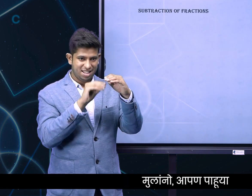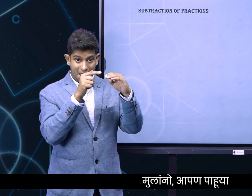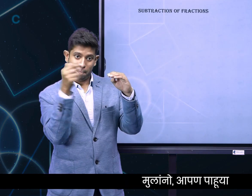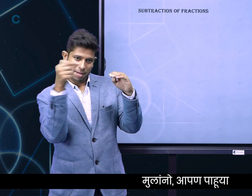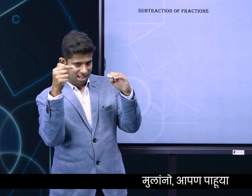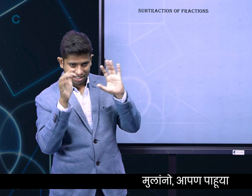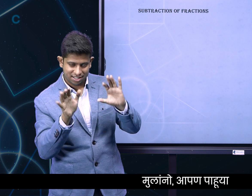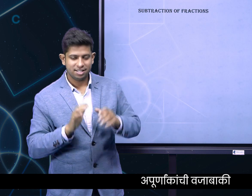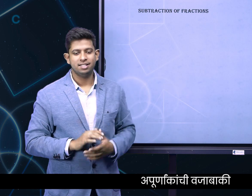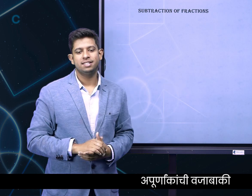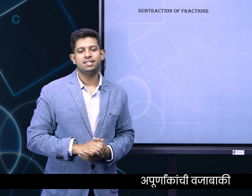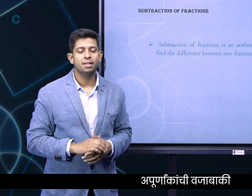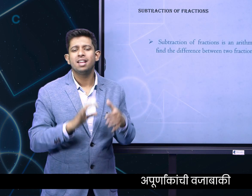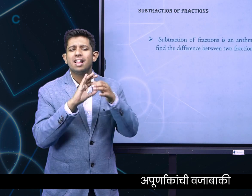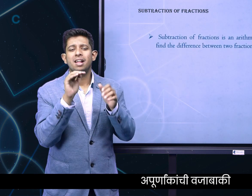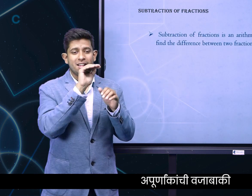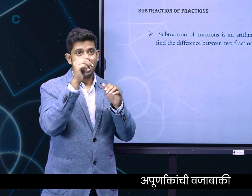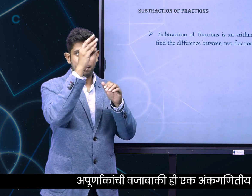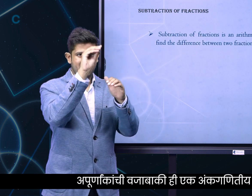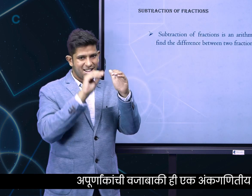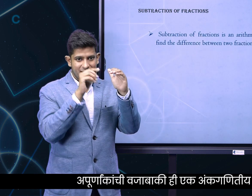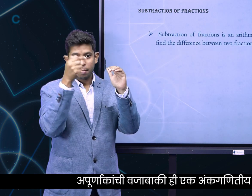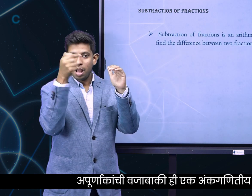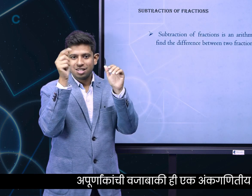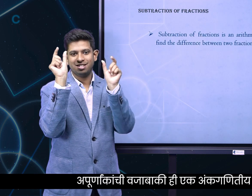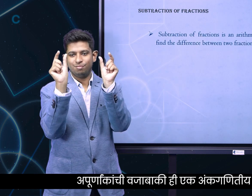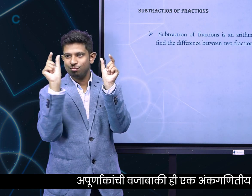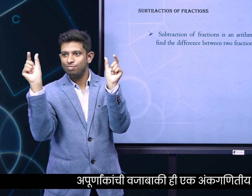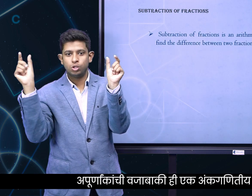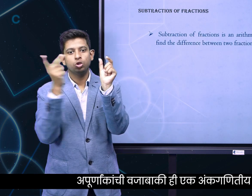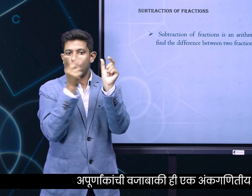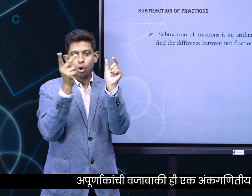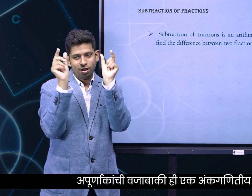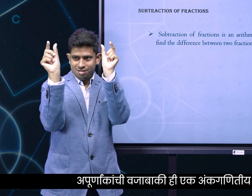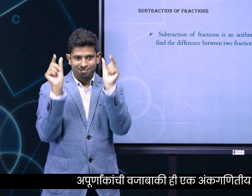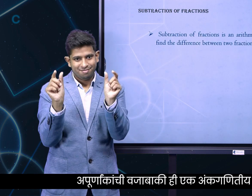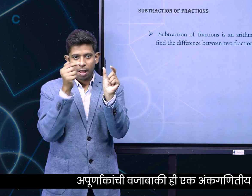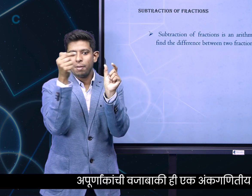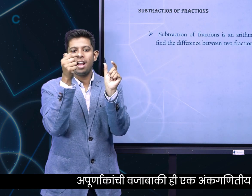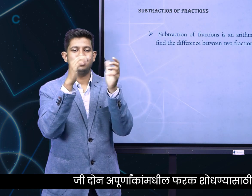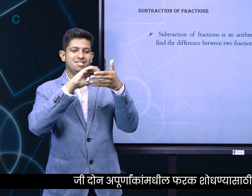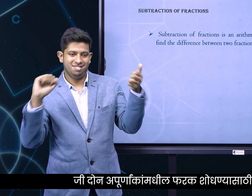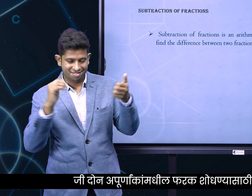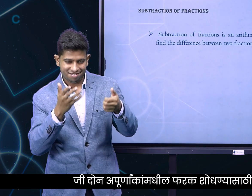आपण पाहूया अपूर्णांकांची वजाबाकी. अपूर्णांकांची वजाबाकी ही एक अंकगणितीय क्रिया आहे जी